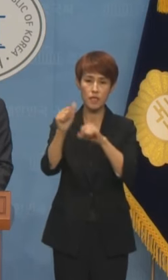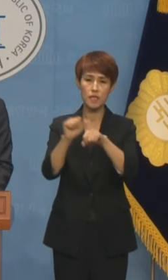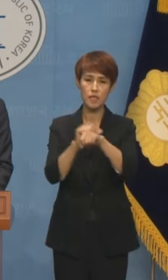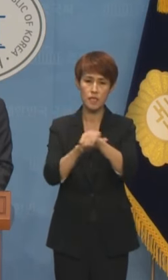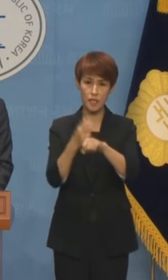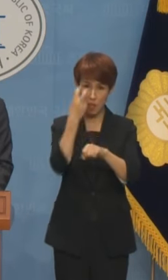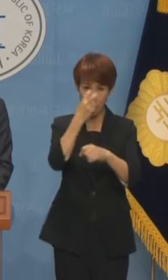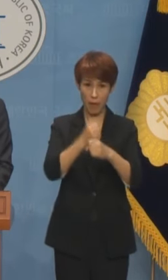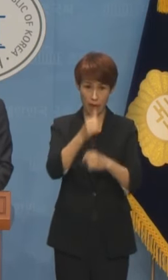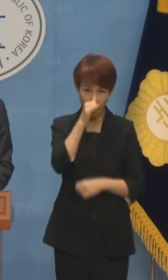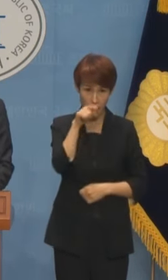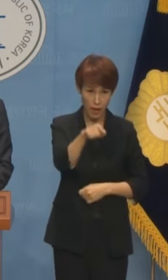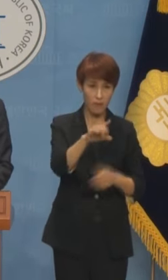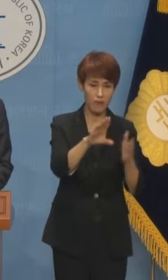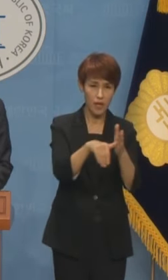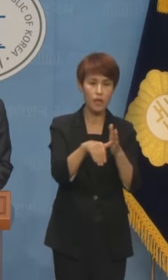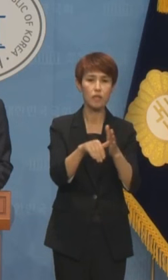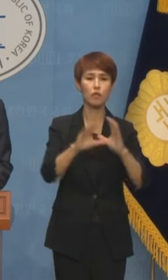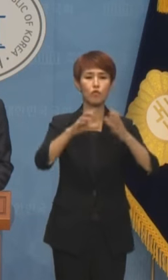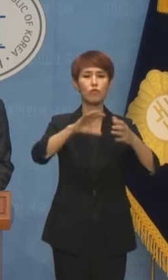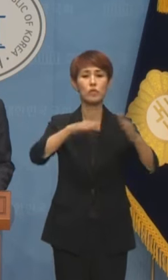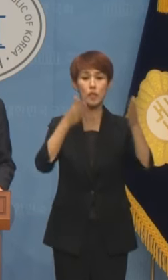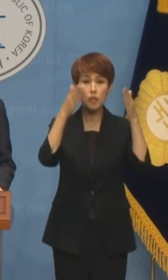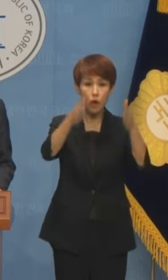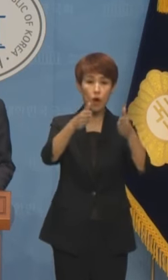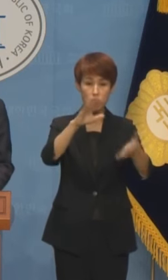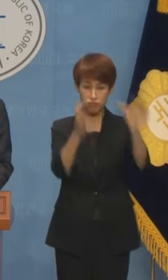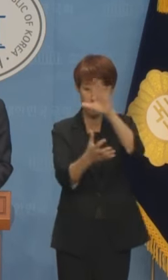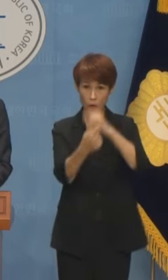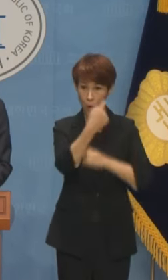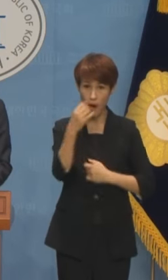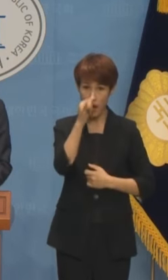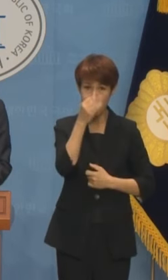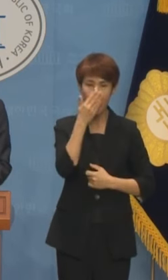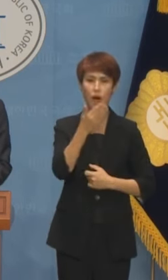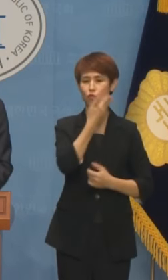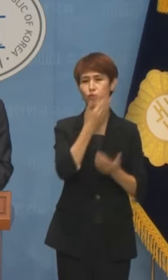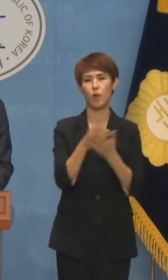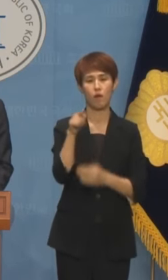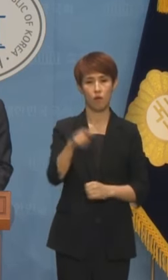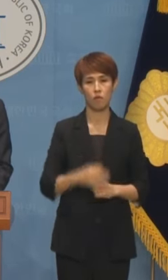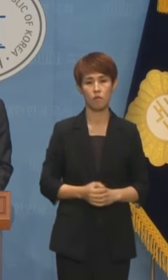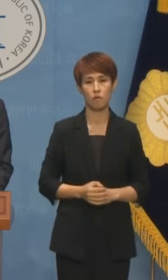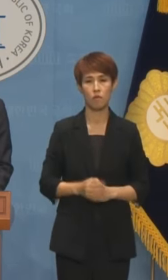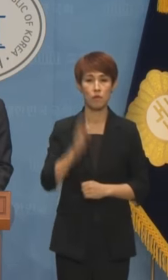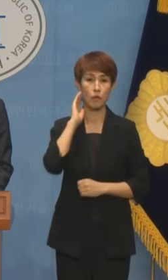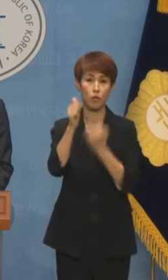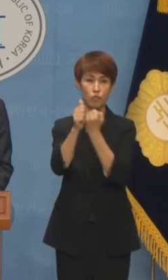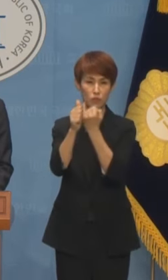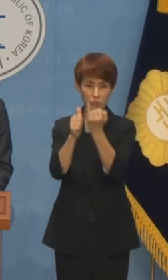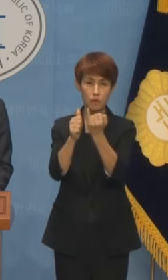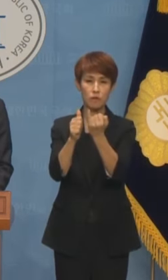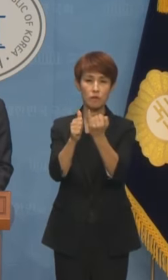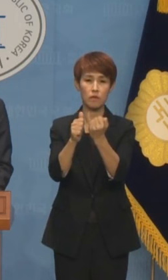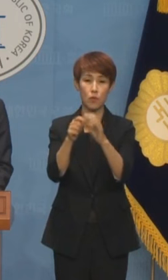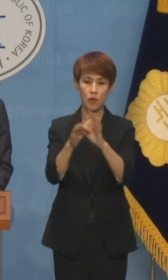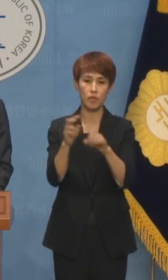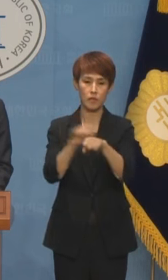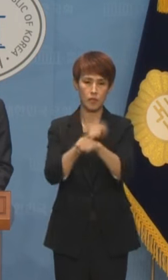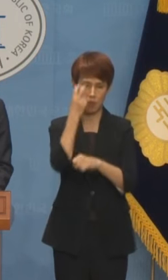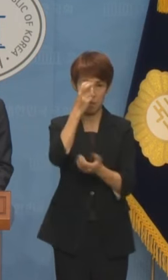수 있는 첫걸음입니다. 국민이 요구한 김건희 특검법을 비롯한 쌍특검법,